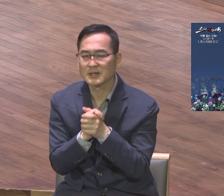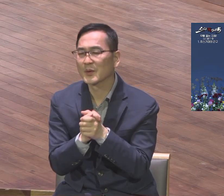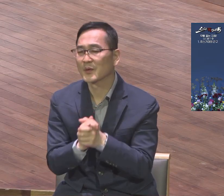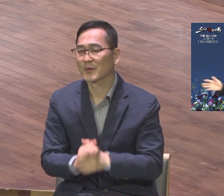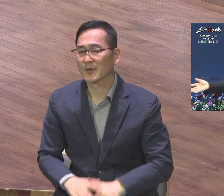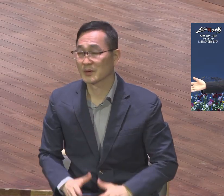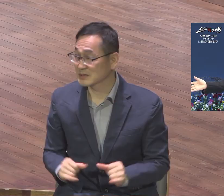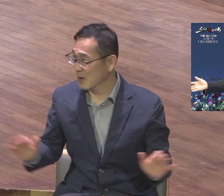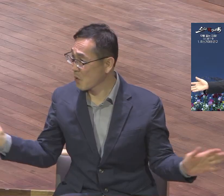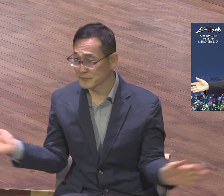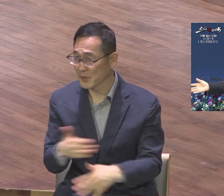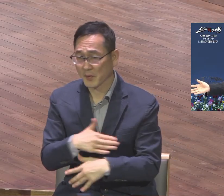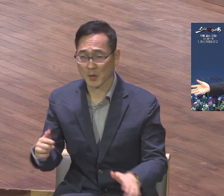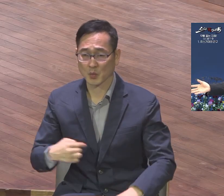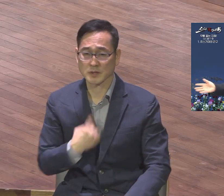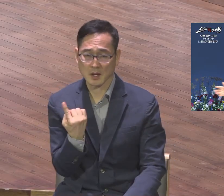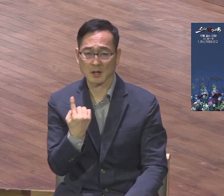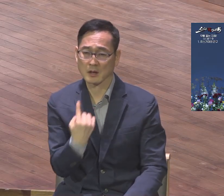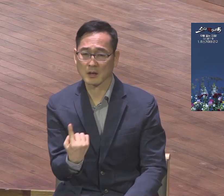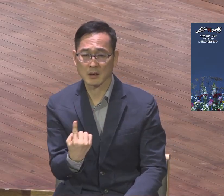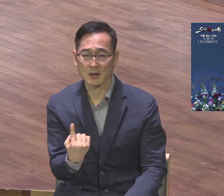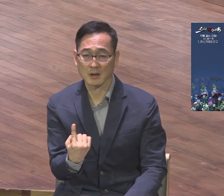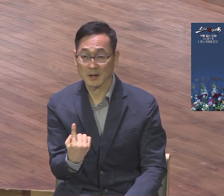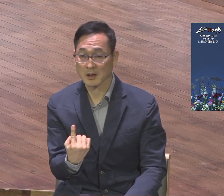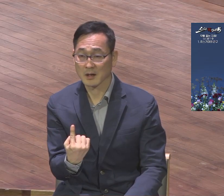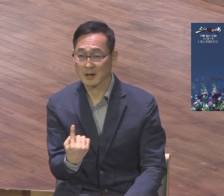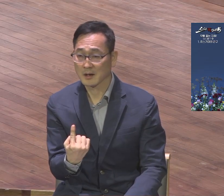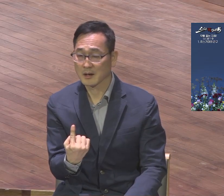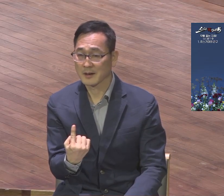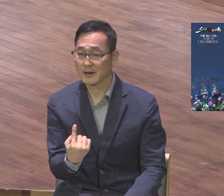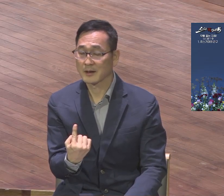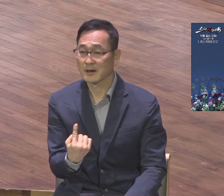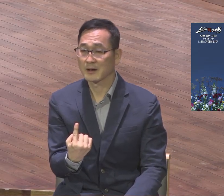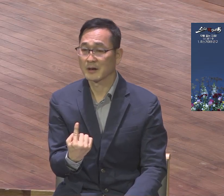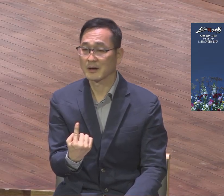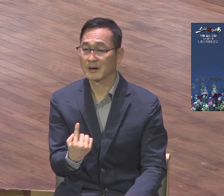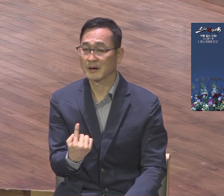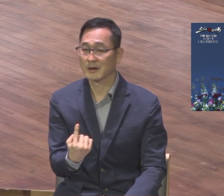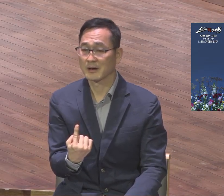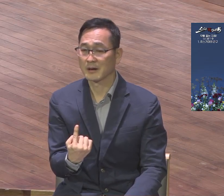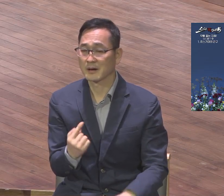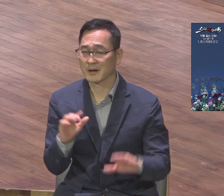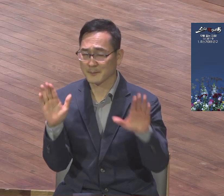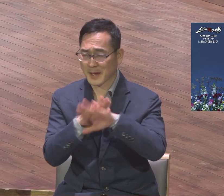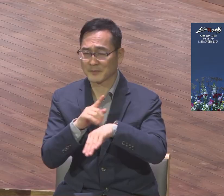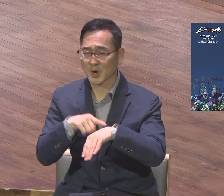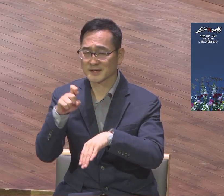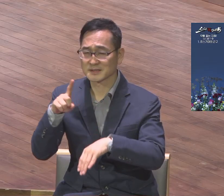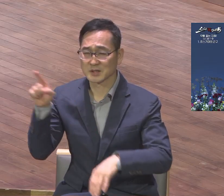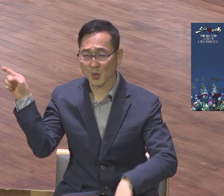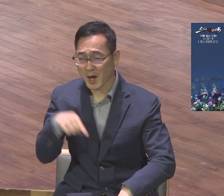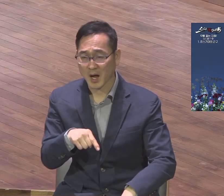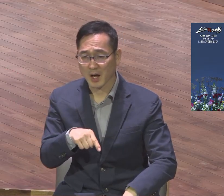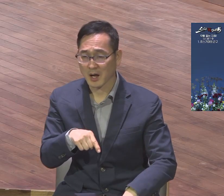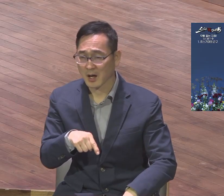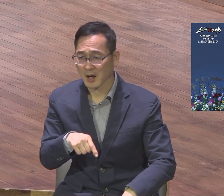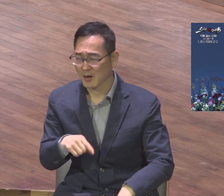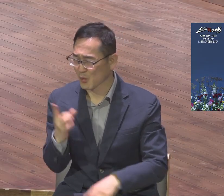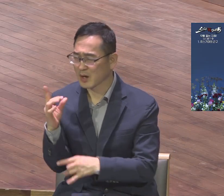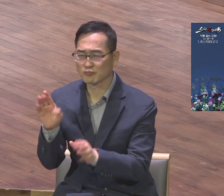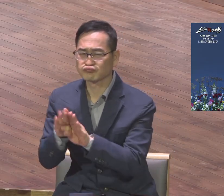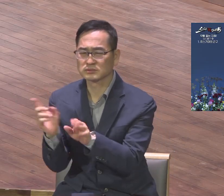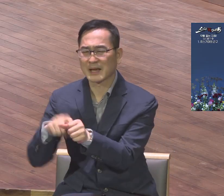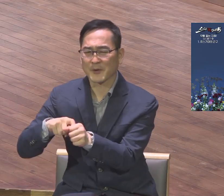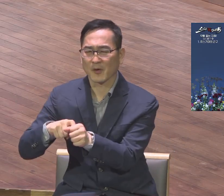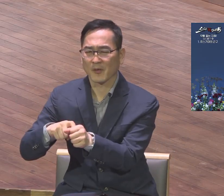매일 아무도 없어. 아무도 없어. 혼자 교회 가서 혼자 가서 밤 11시 교회 가서 아무도 없어요. 문 다 잠겨 있어. 거기로